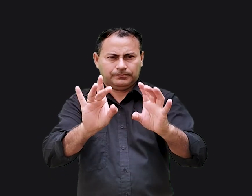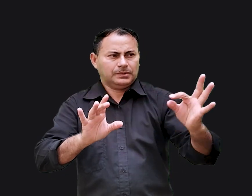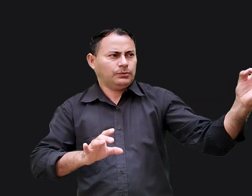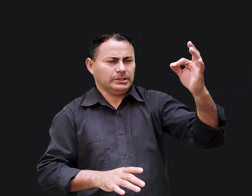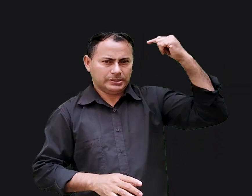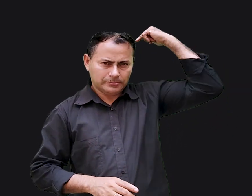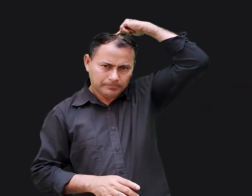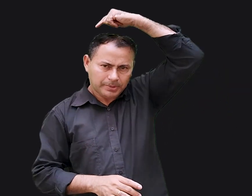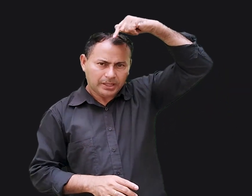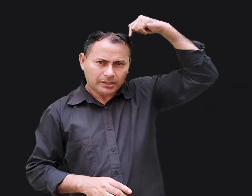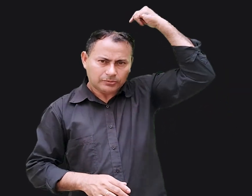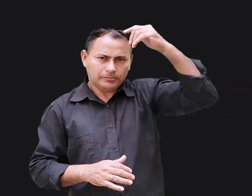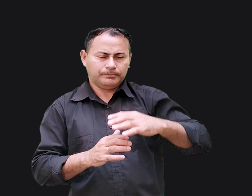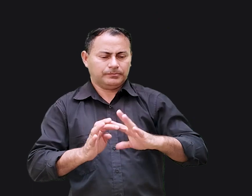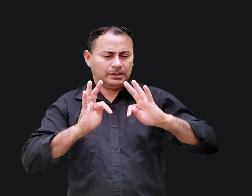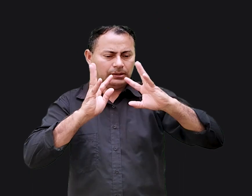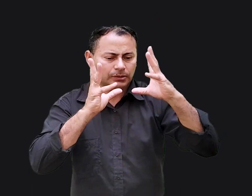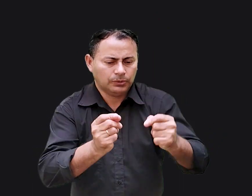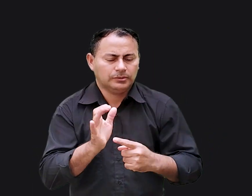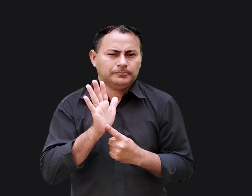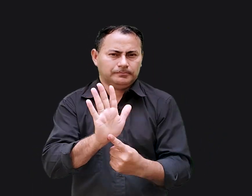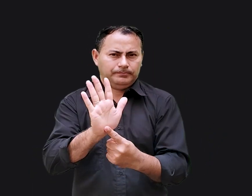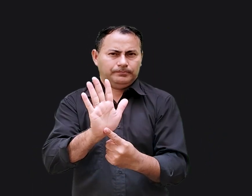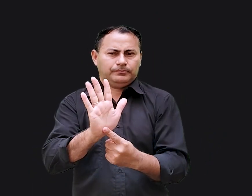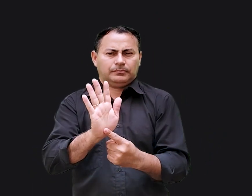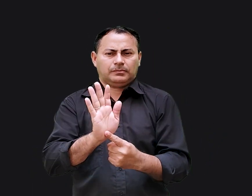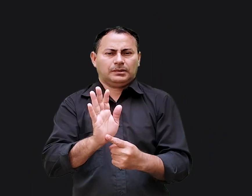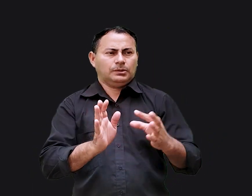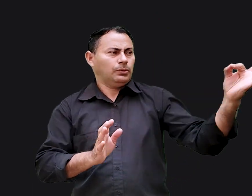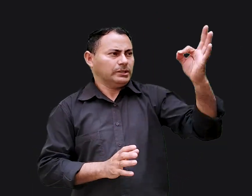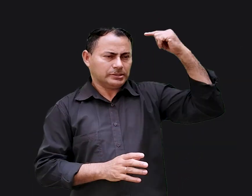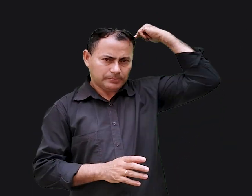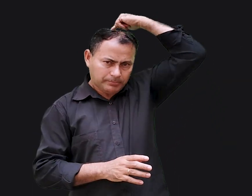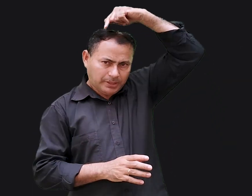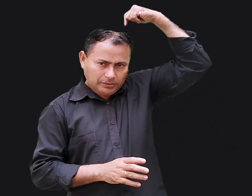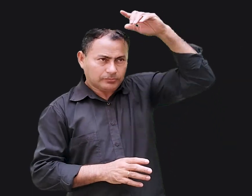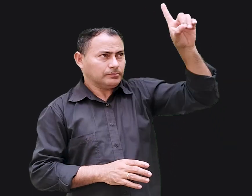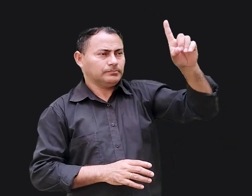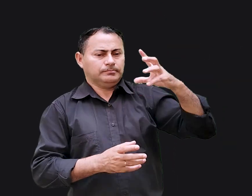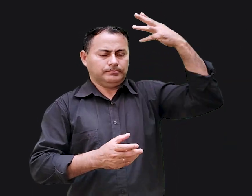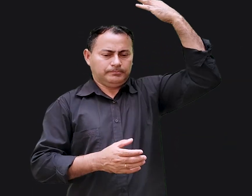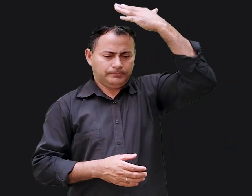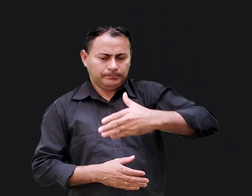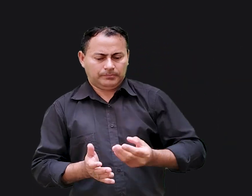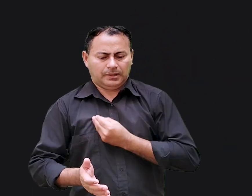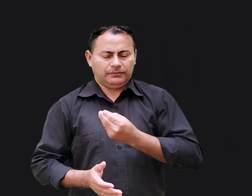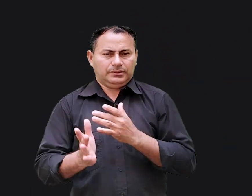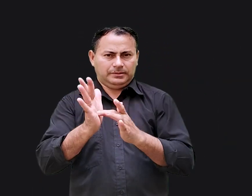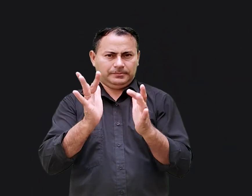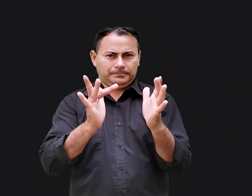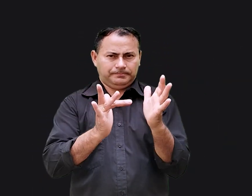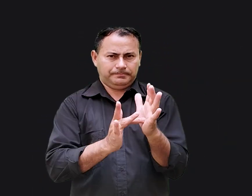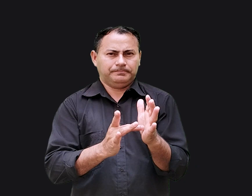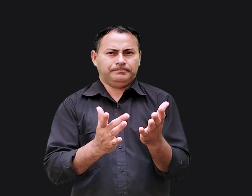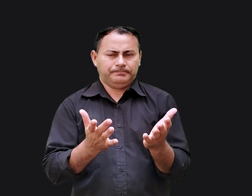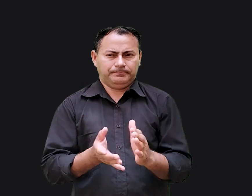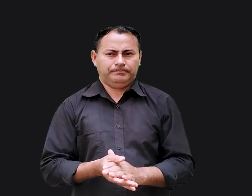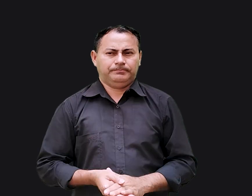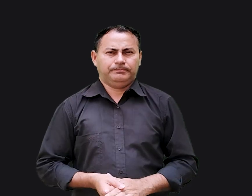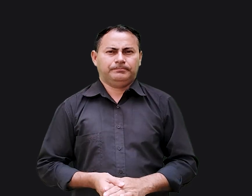do Espírito. Todas essas manifestações do Espírito de Deus estavam presentes na vida de Jesus Cristo.